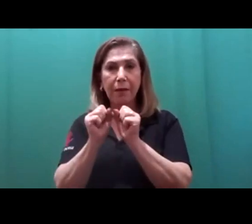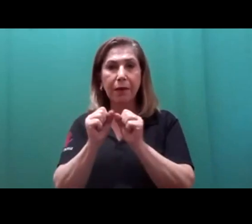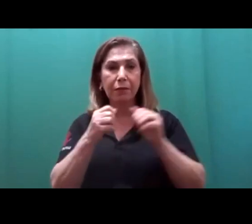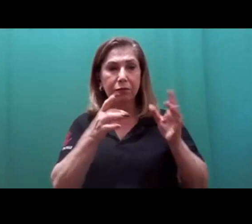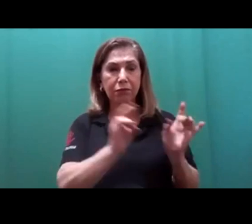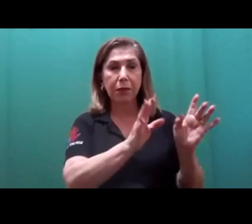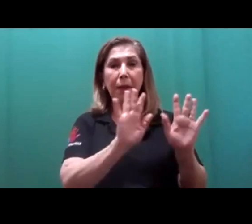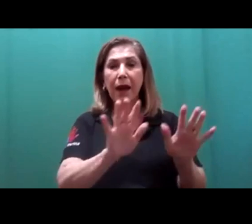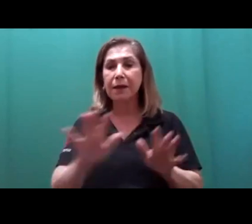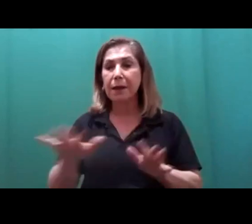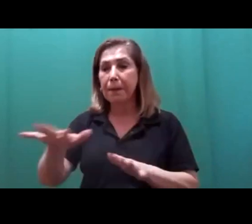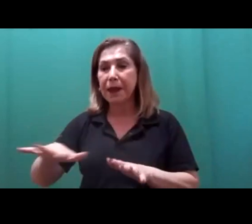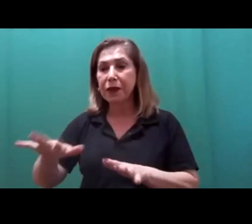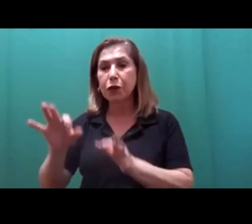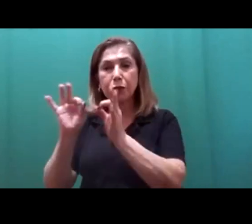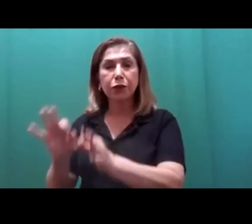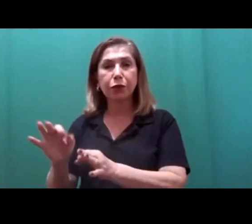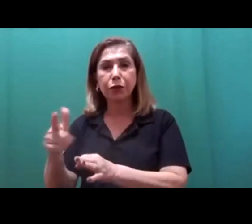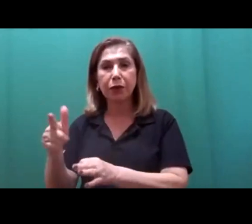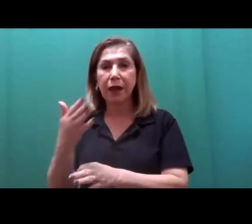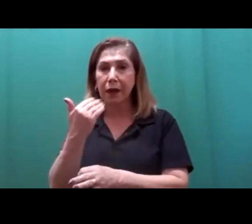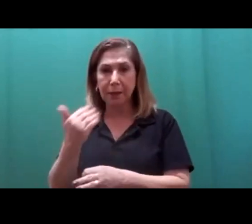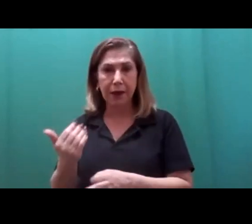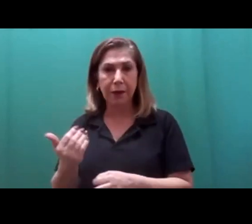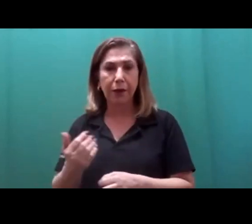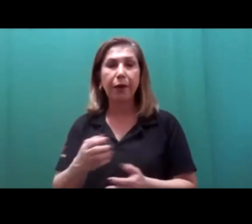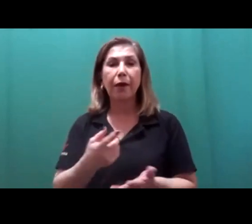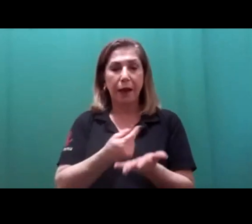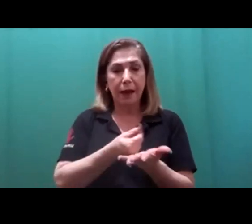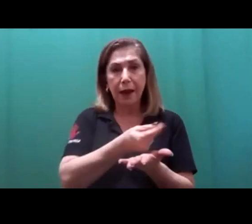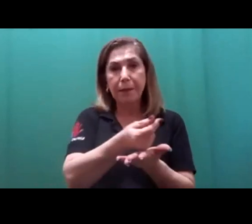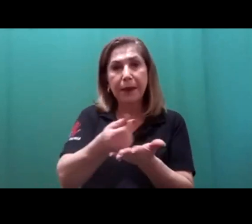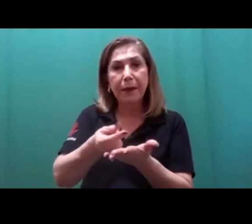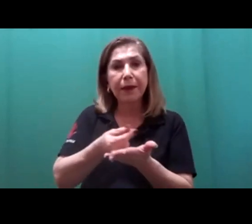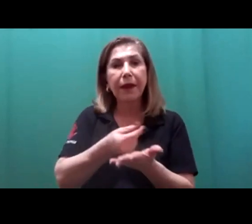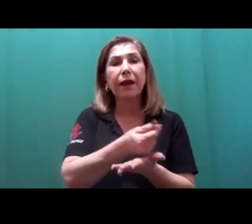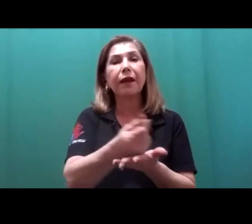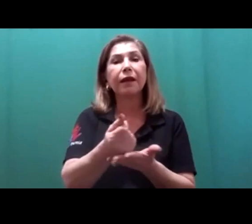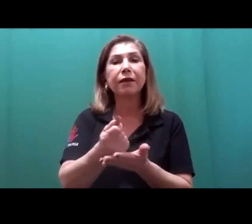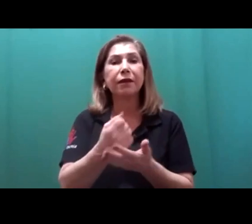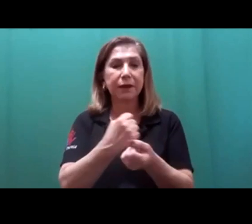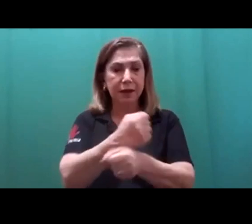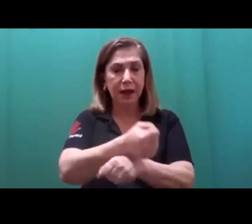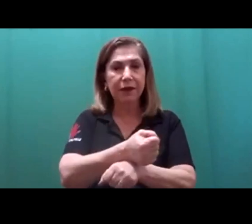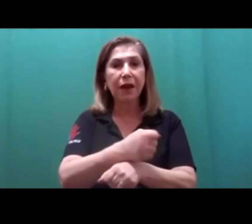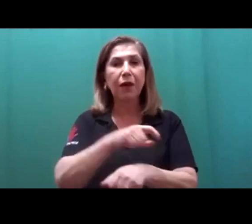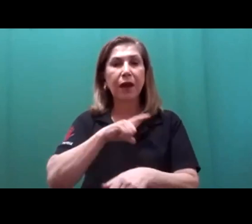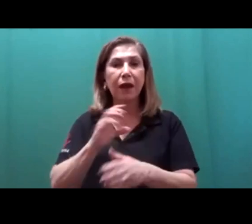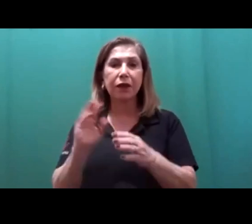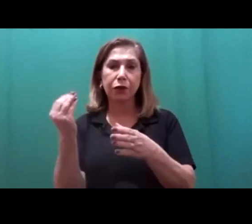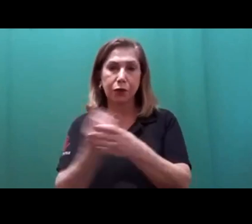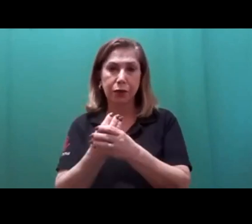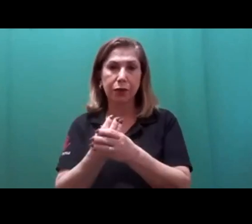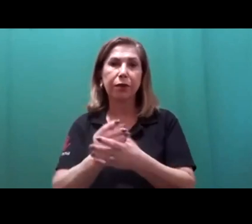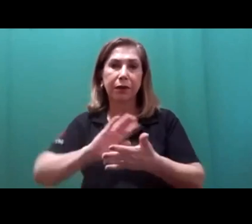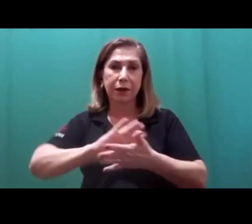alimentar sustentável e justo. O próprio capitalismo é formado de relações de escravidão veladas e exclusão. É uma selva de pedra,